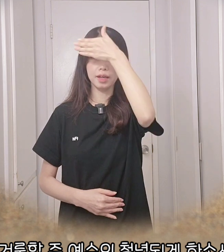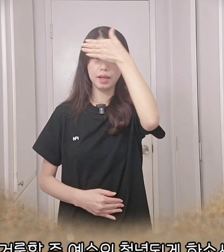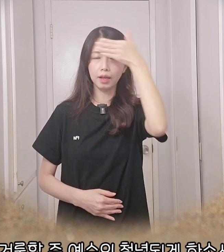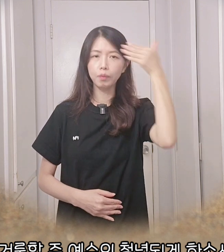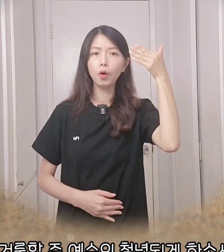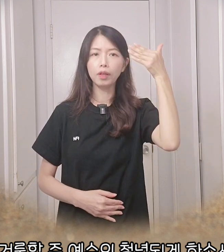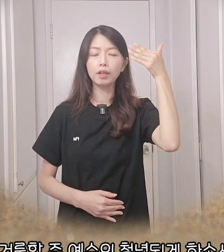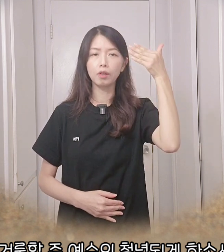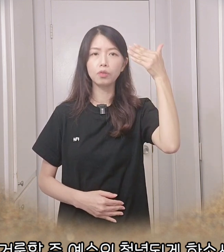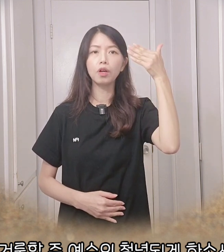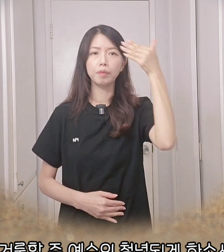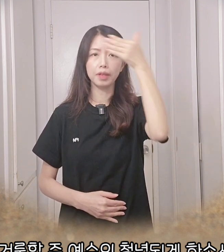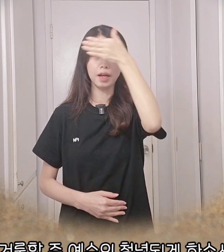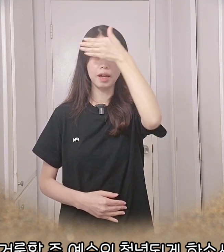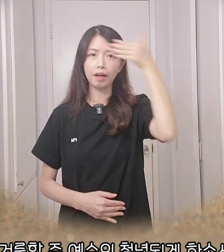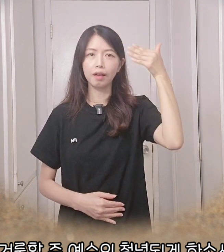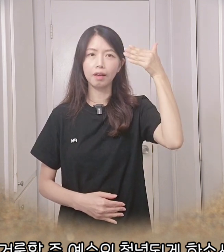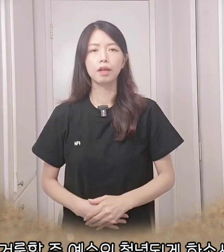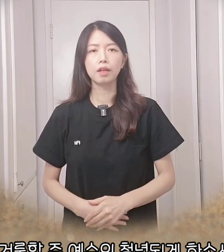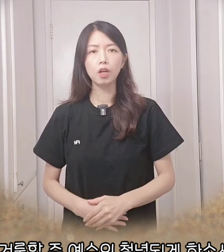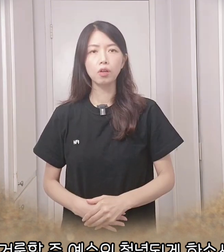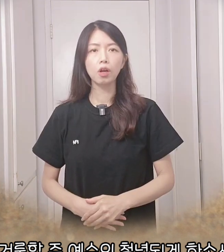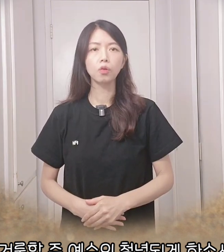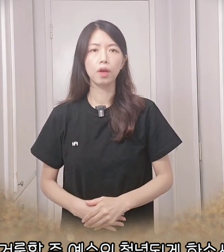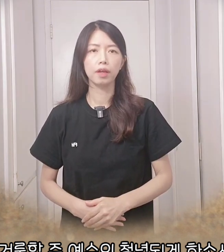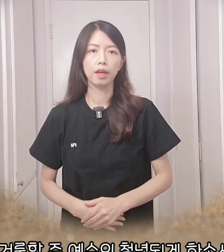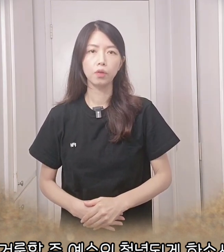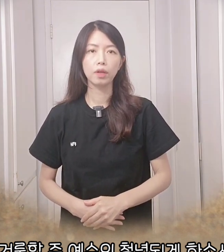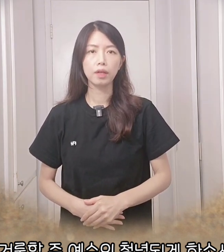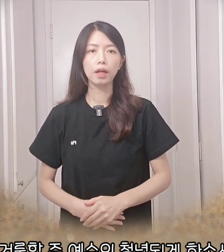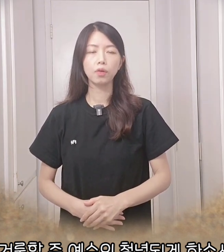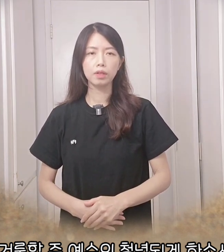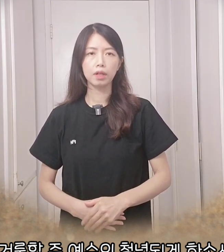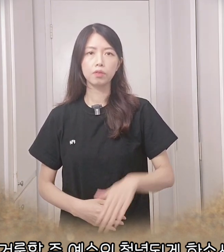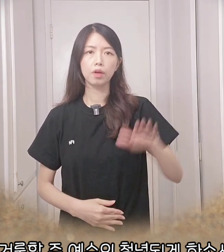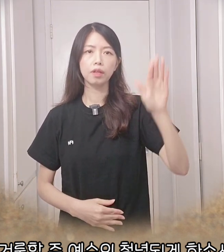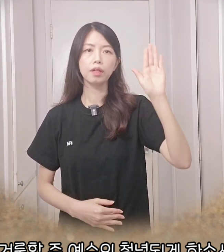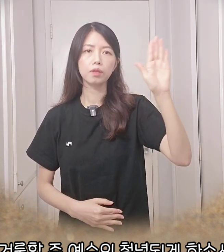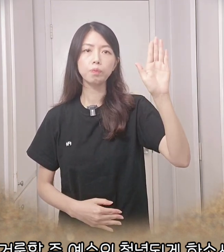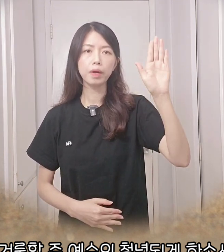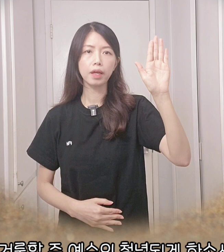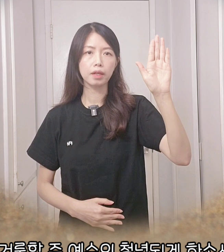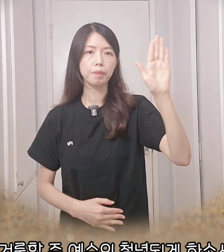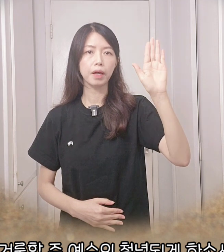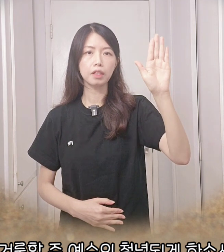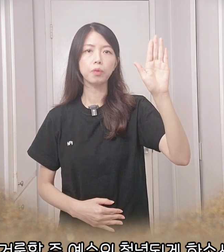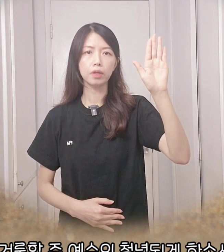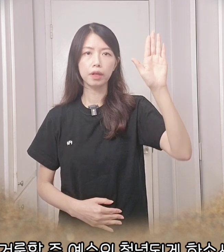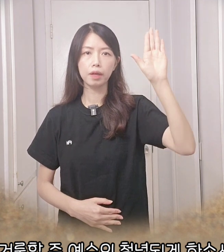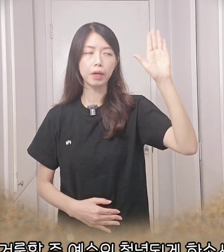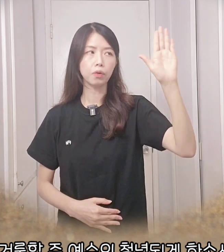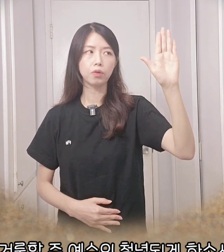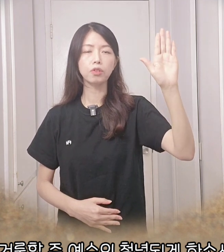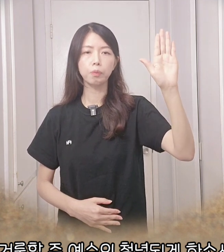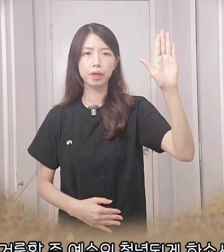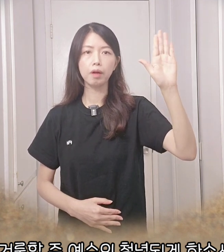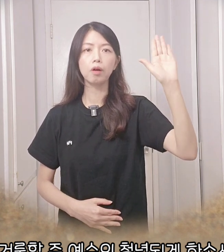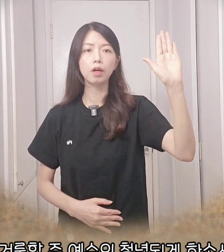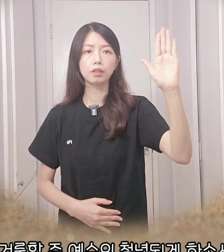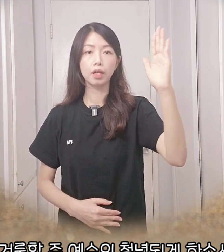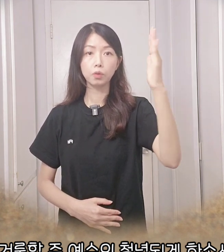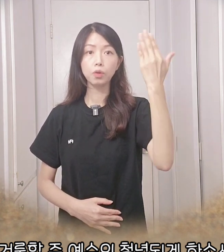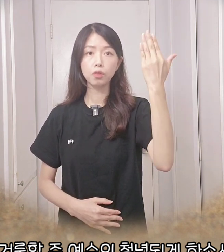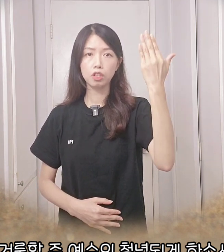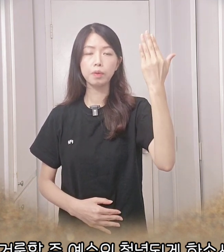평평하게 표현한 그런 수어입니다. 청년 되게, 되다라고 한 뜻의 수어는 손바닥이 밖을 보이게 바로 얼굴